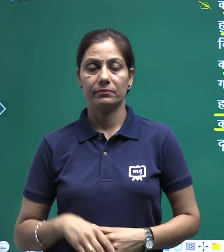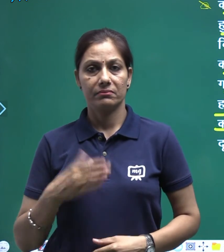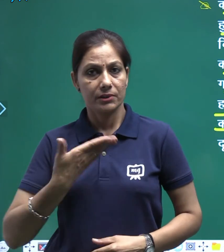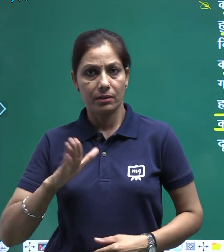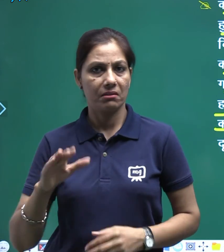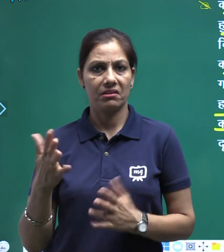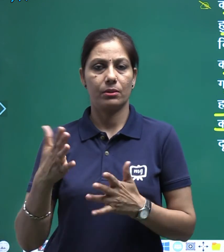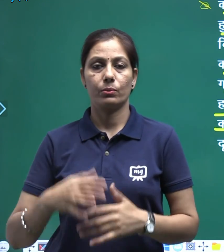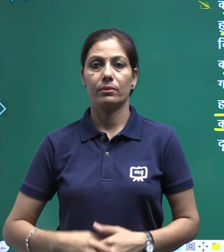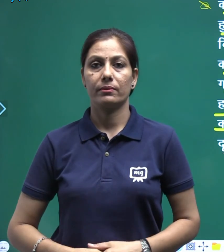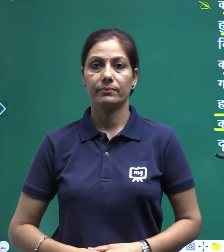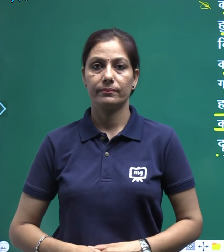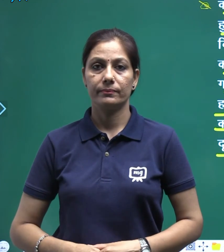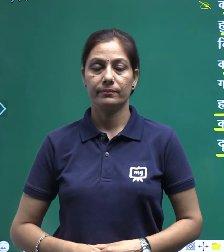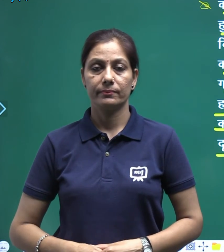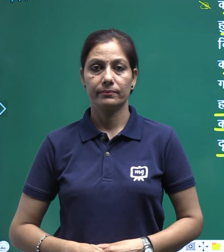नहीं जाने दूंगी।